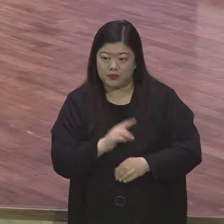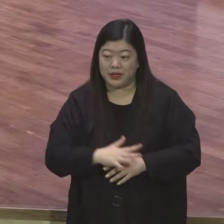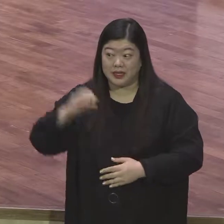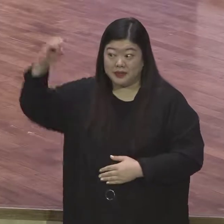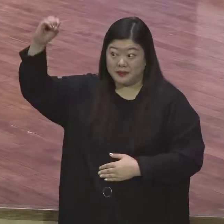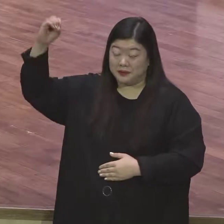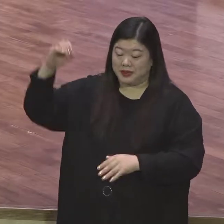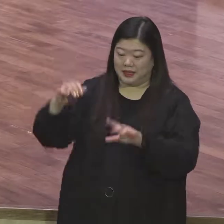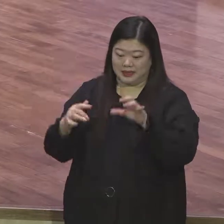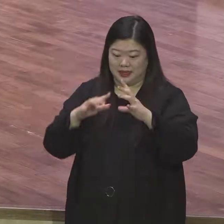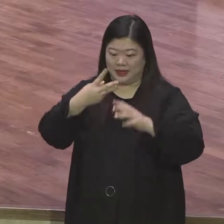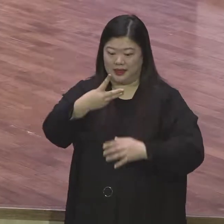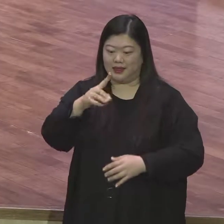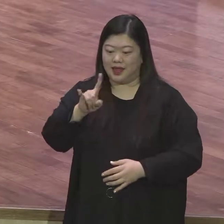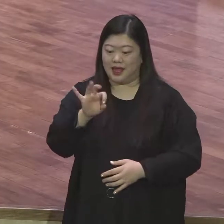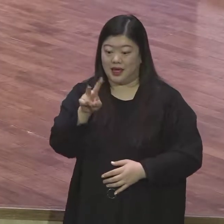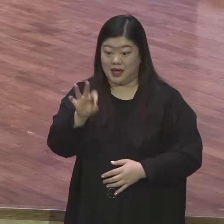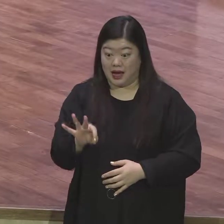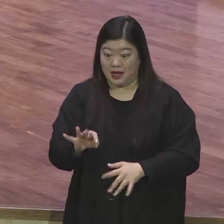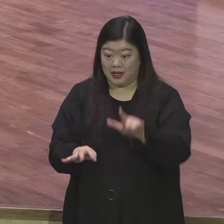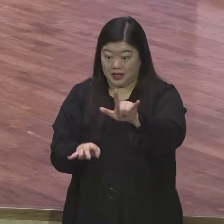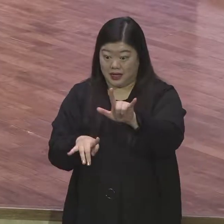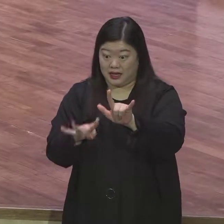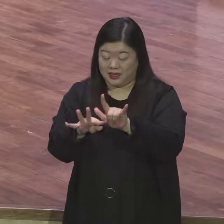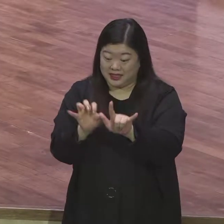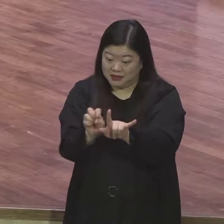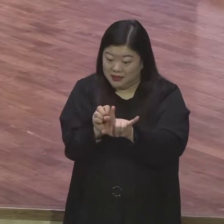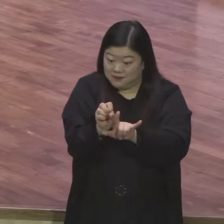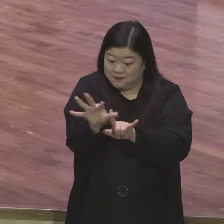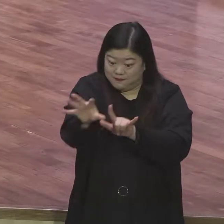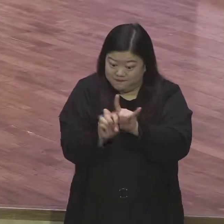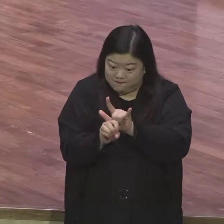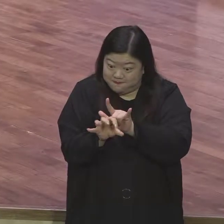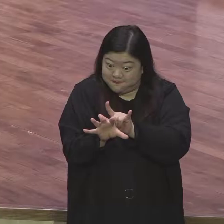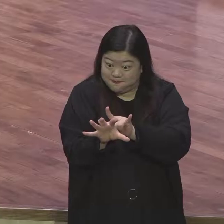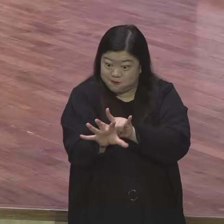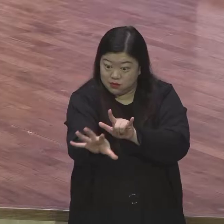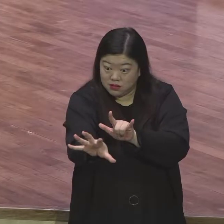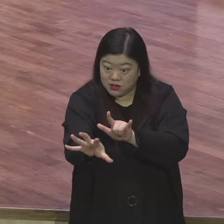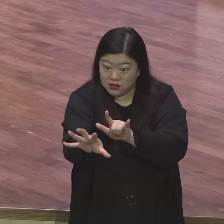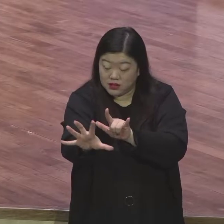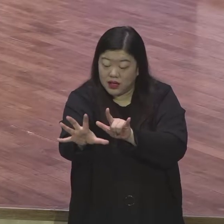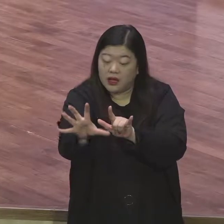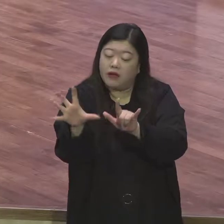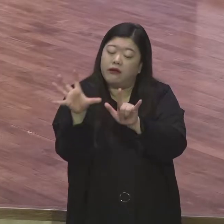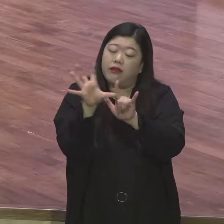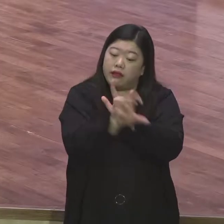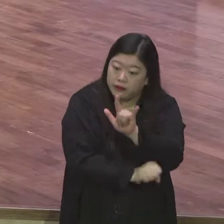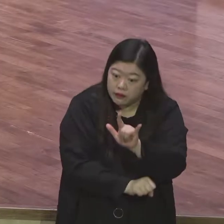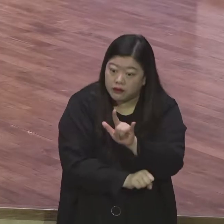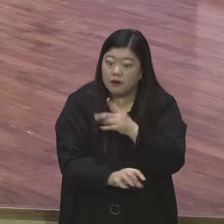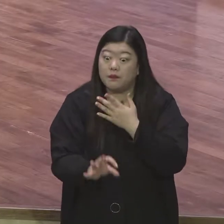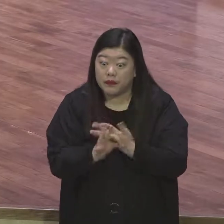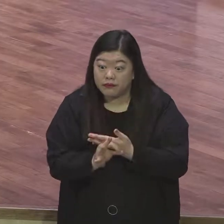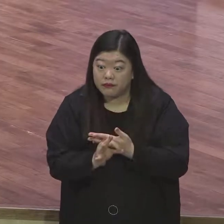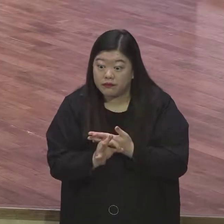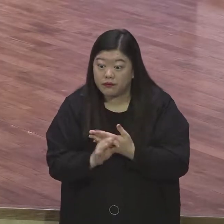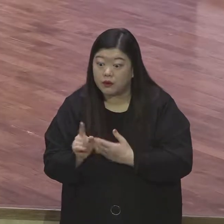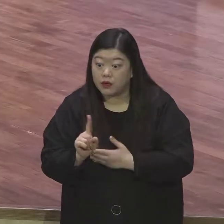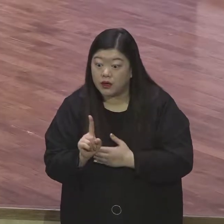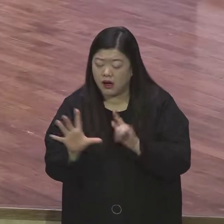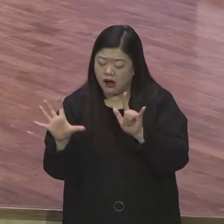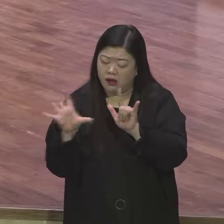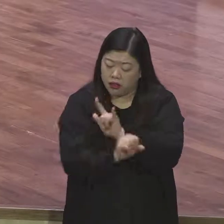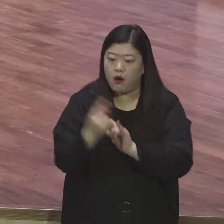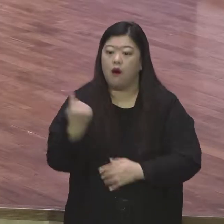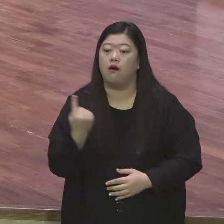것이다. 그렇게 과학자들도 말할 정도로 종말이 있습니다. 예수님이 이제